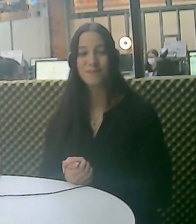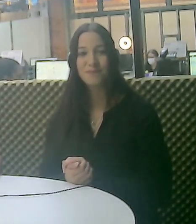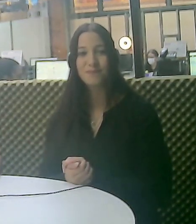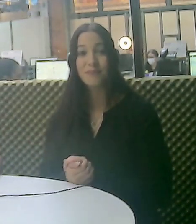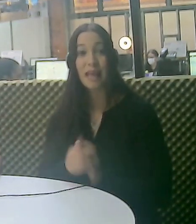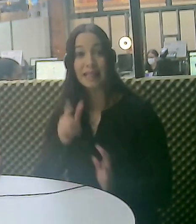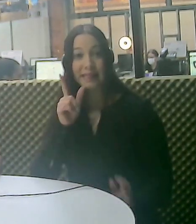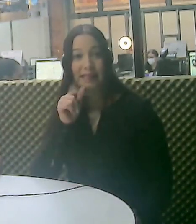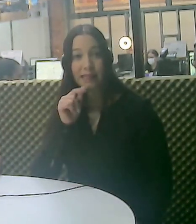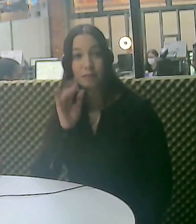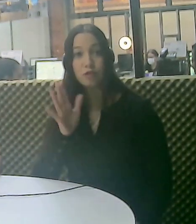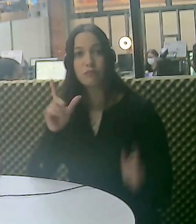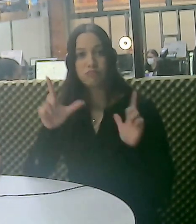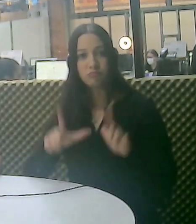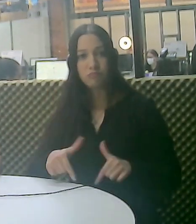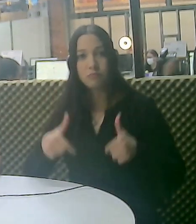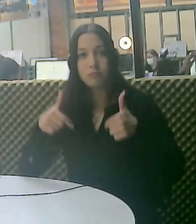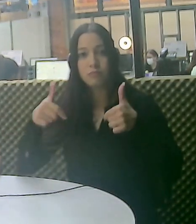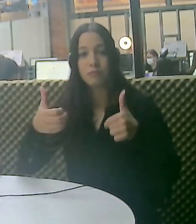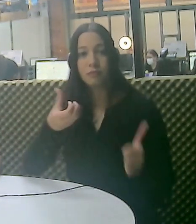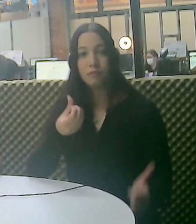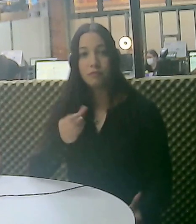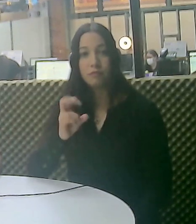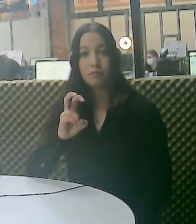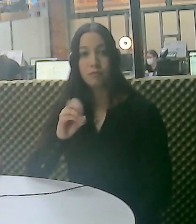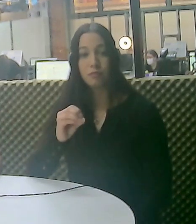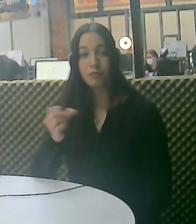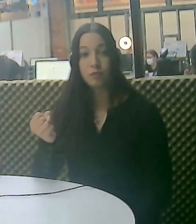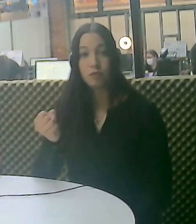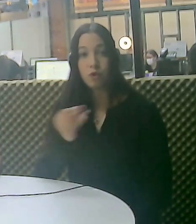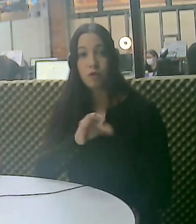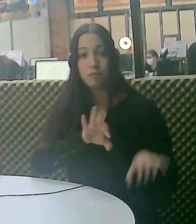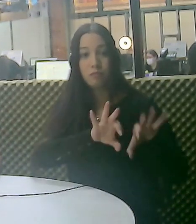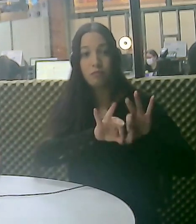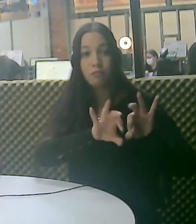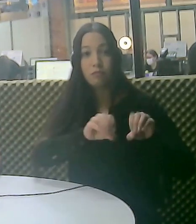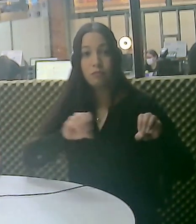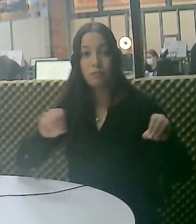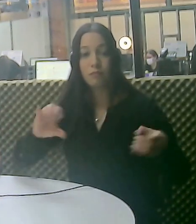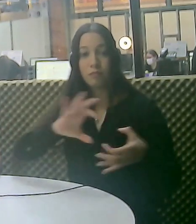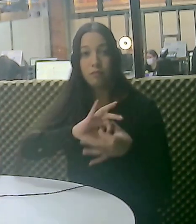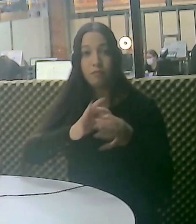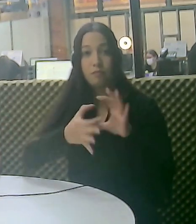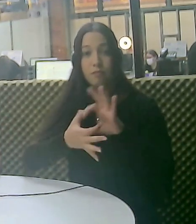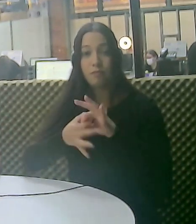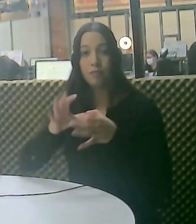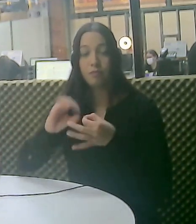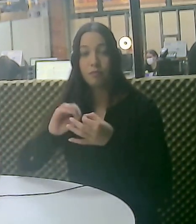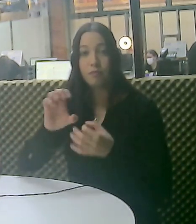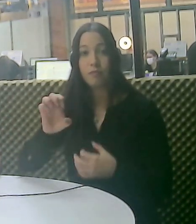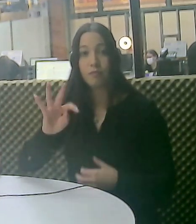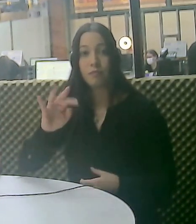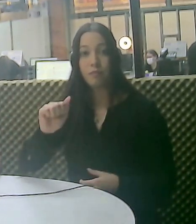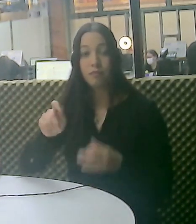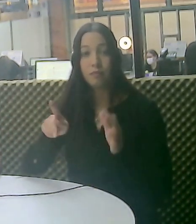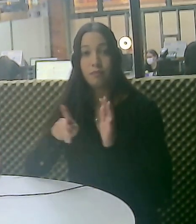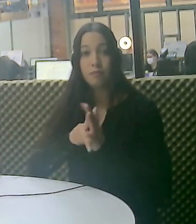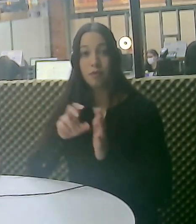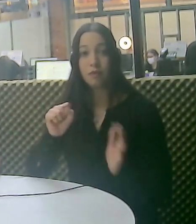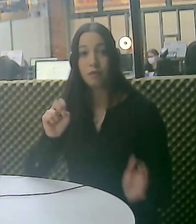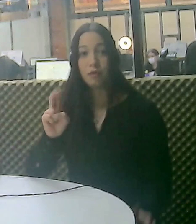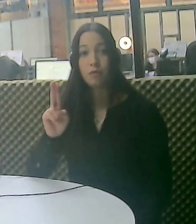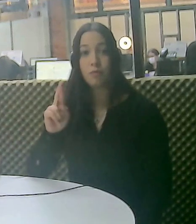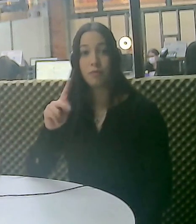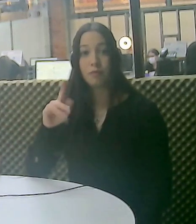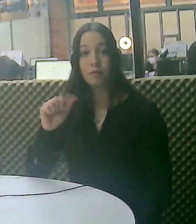Destaque Nacional. Demais já executou 650 metros da nova adutora de interligação entre a Estação de Tratamento de Água Sucupira e o